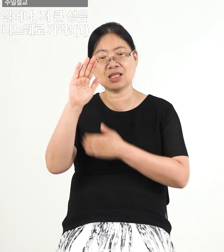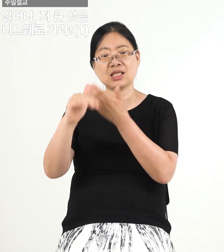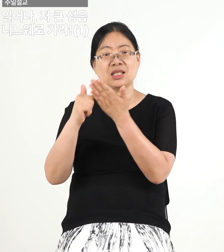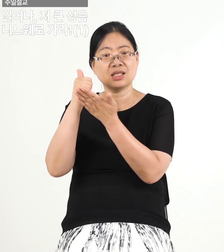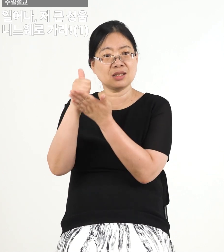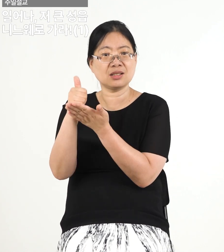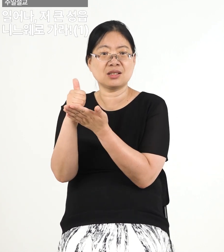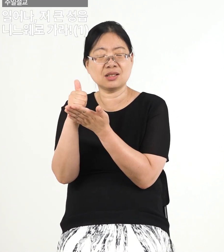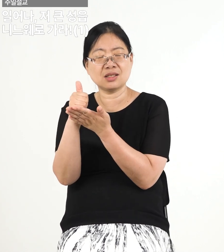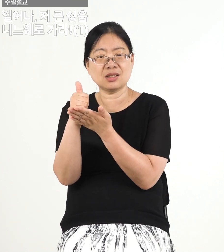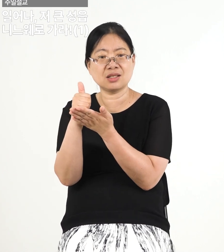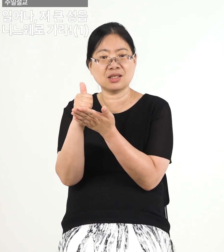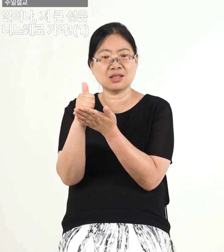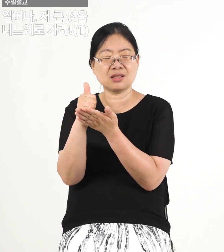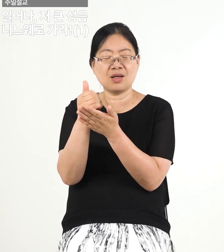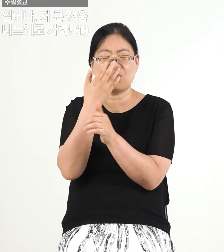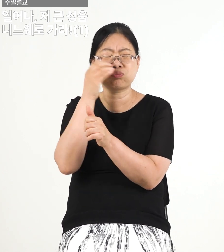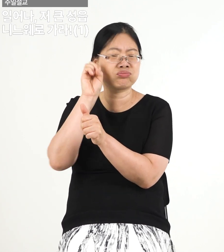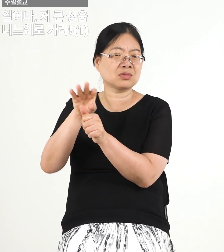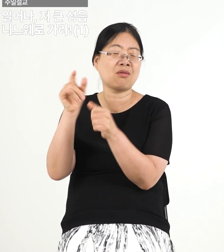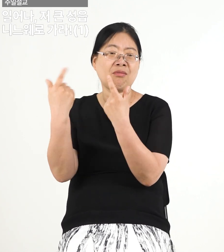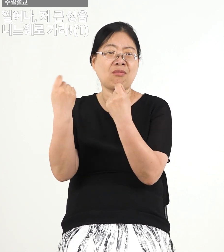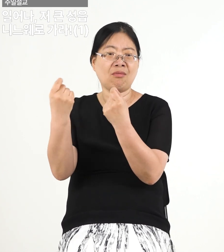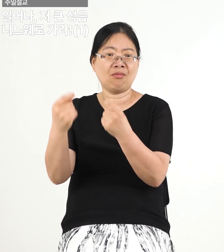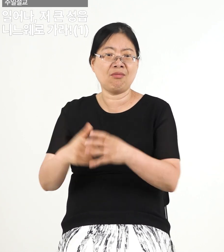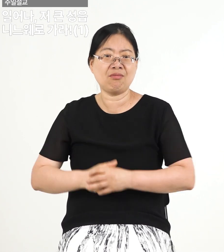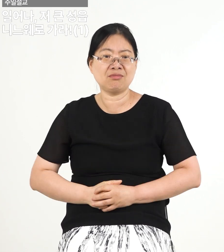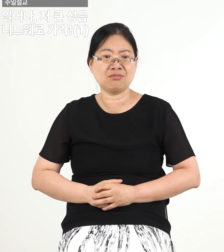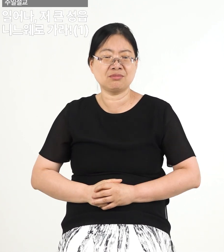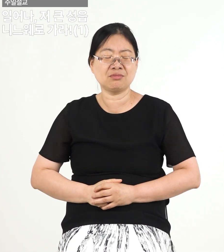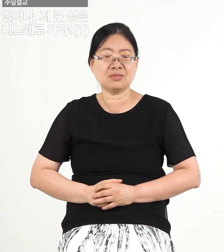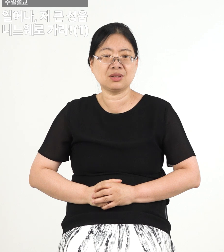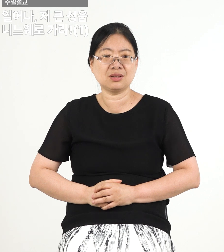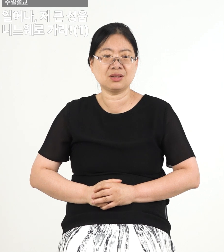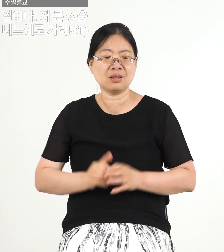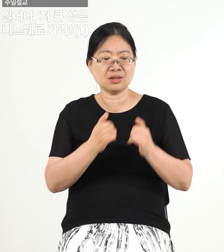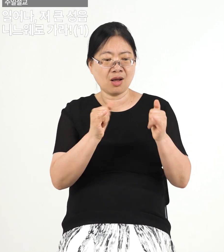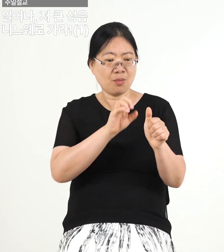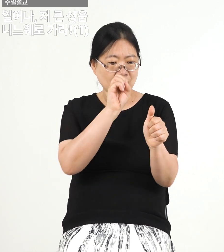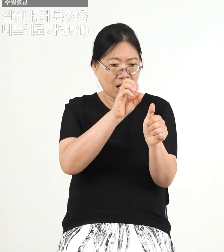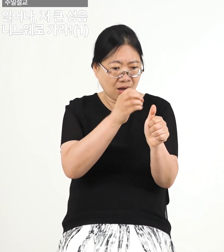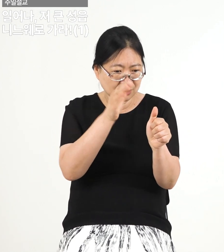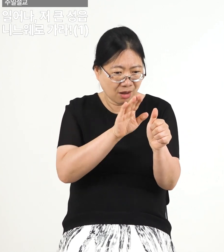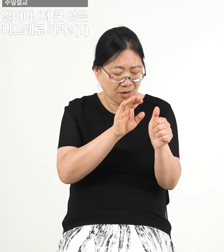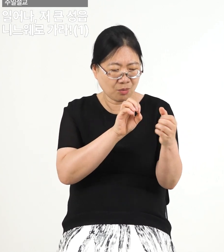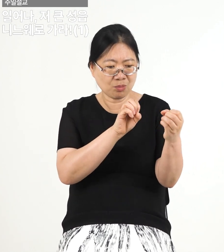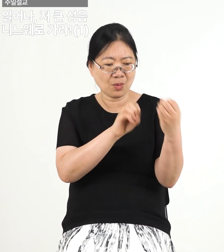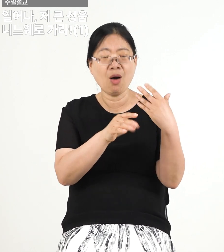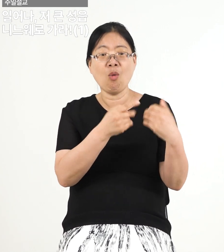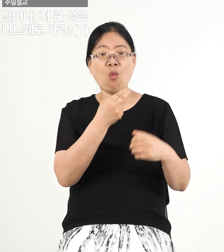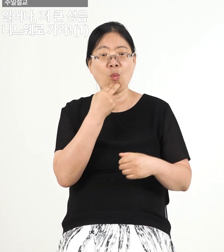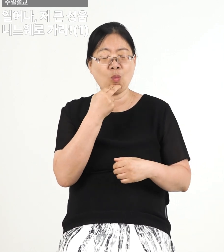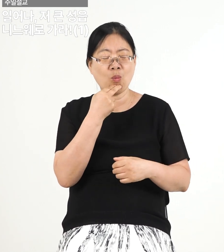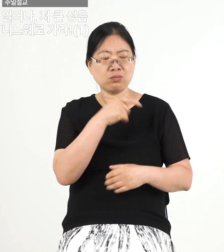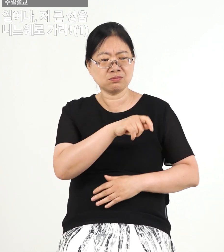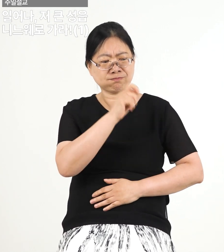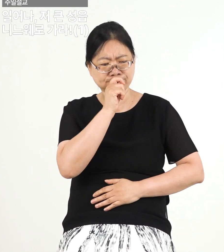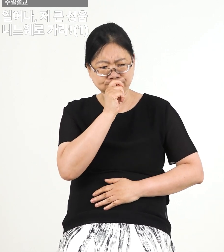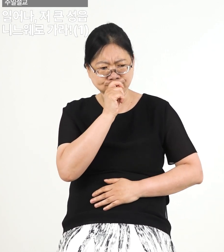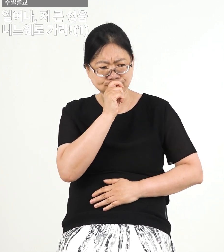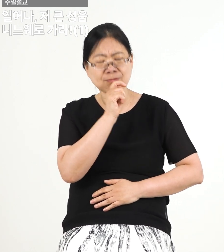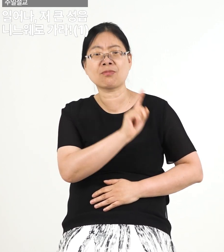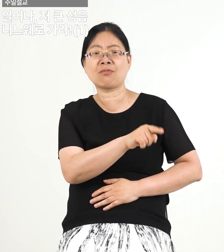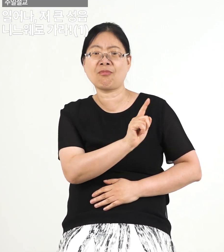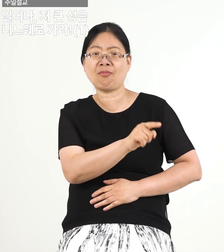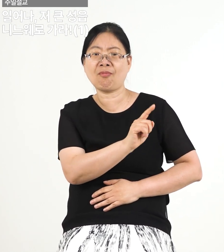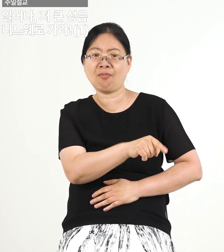하나님을 개무시하는 거예요. 이거는 사람이 얘기를 했는데 대꾸도 안 하고 반응도 안 한다는